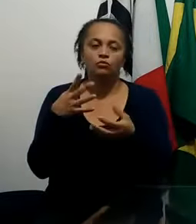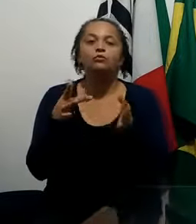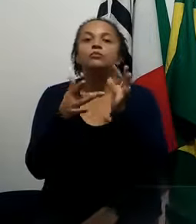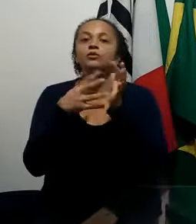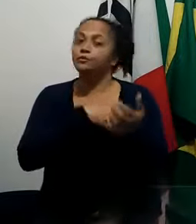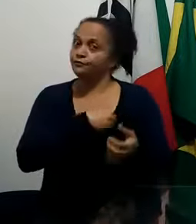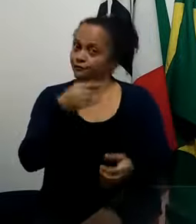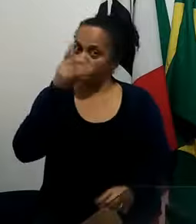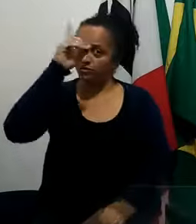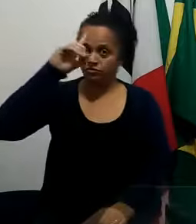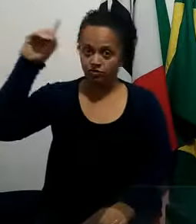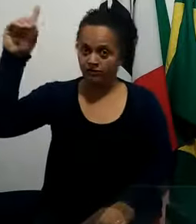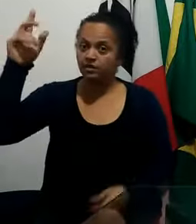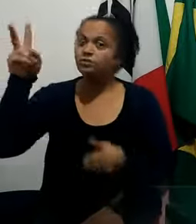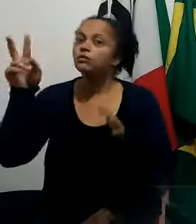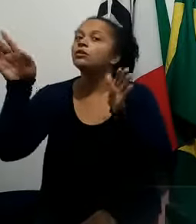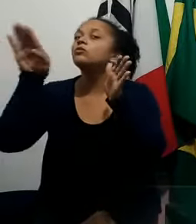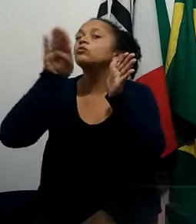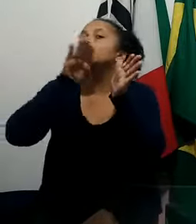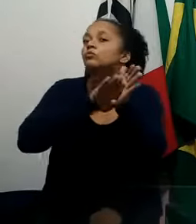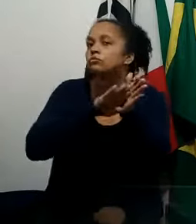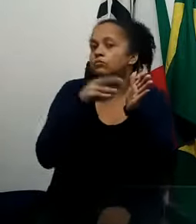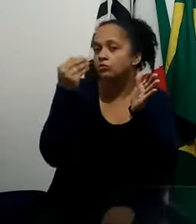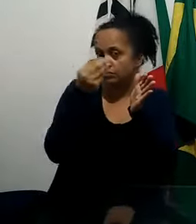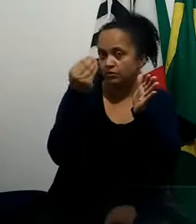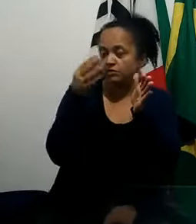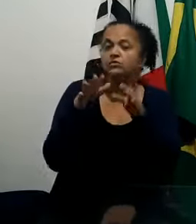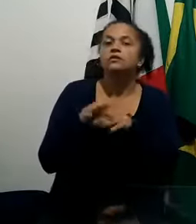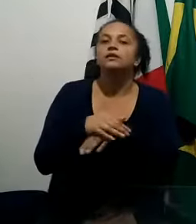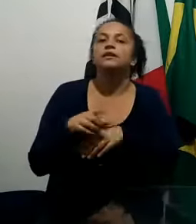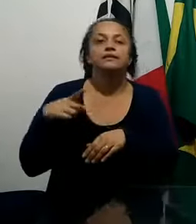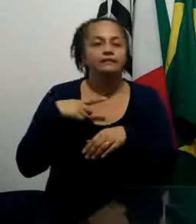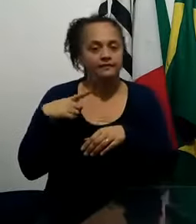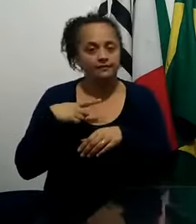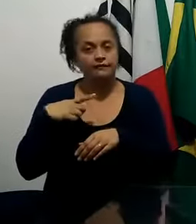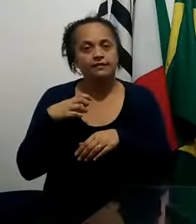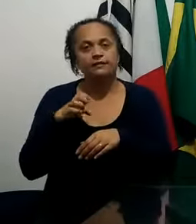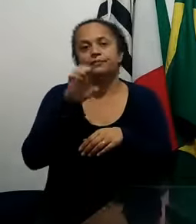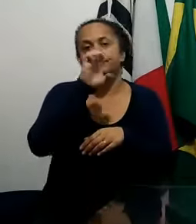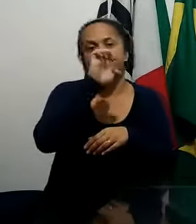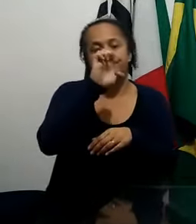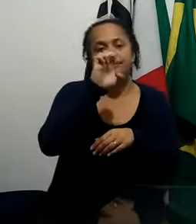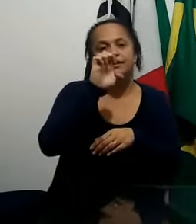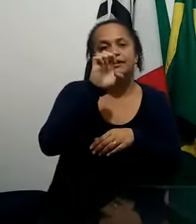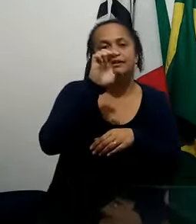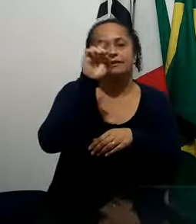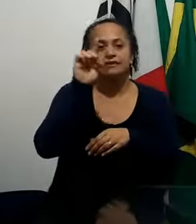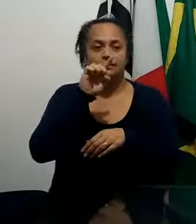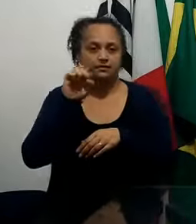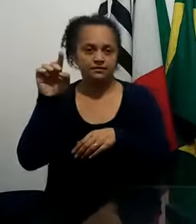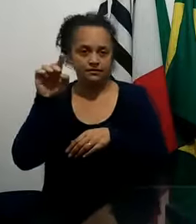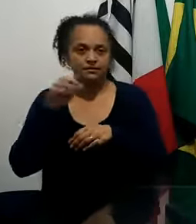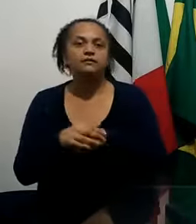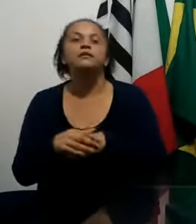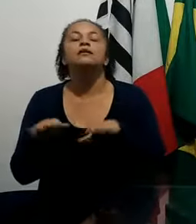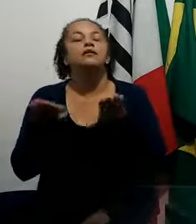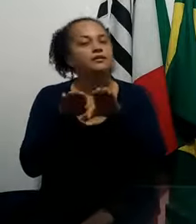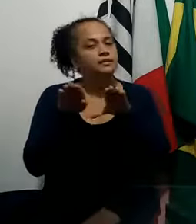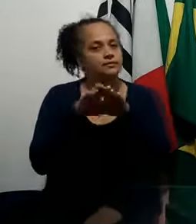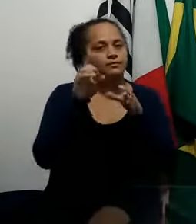vinda. Isso está claro em Ezequiel capítulo 20, verso 37, e Deuteronômio